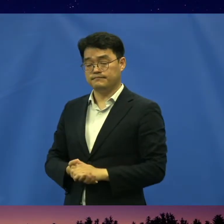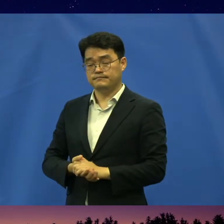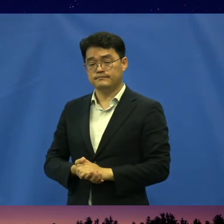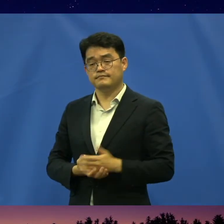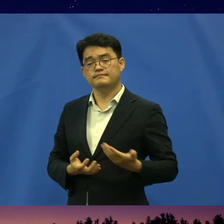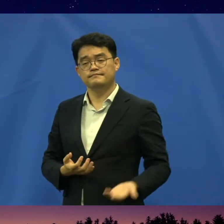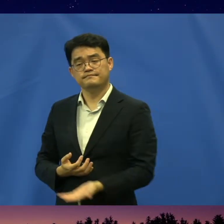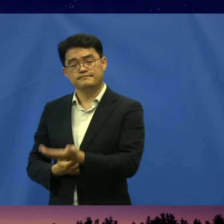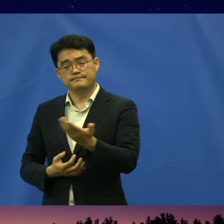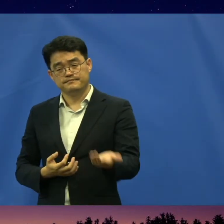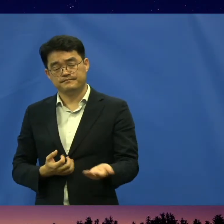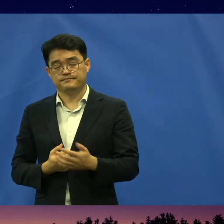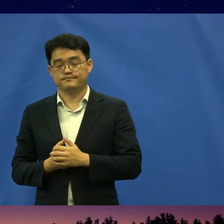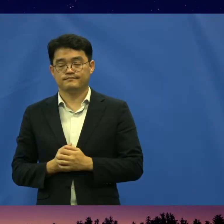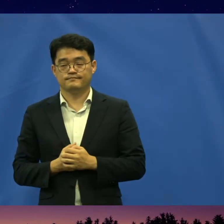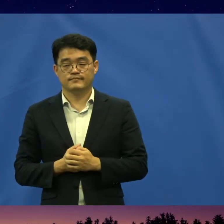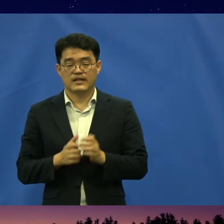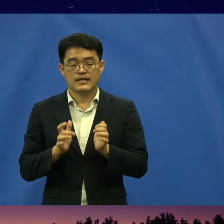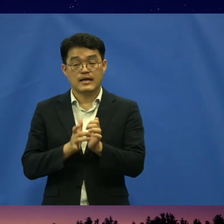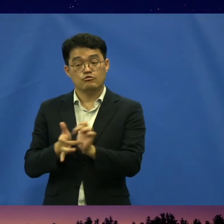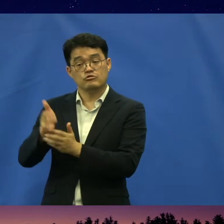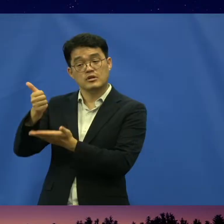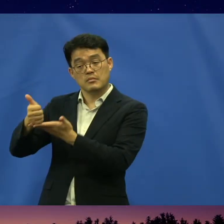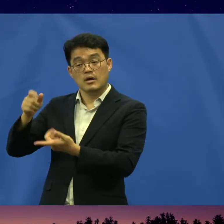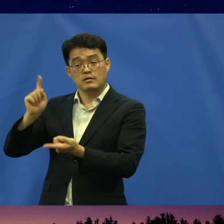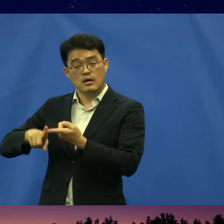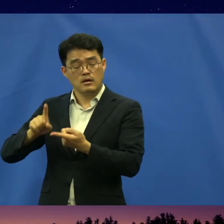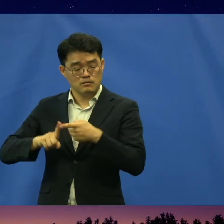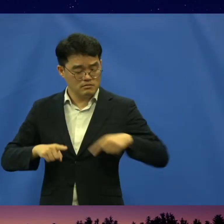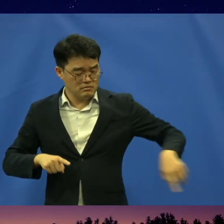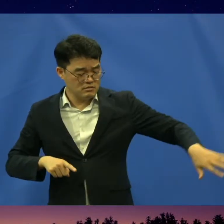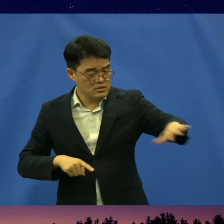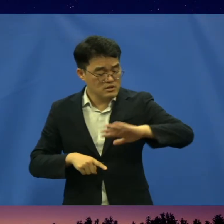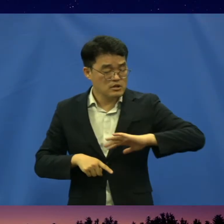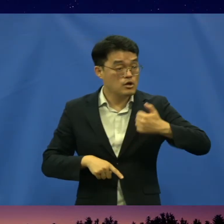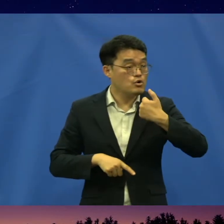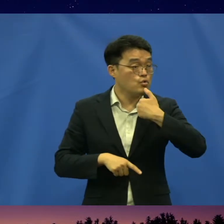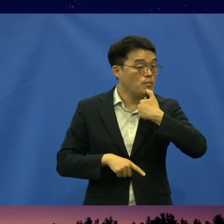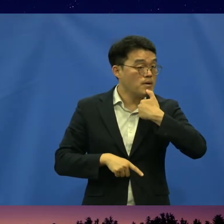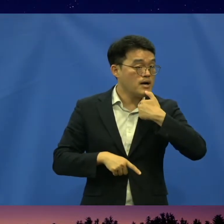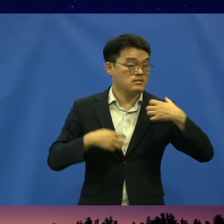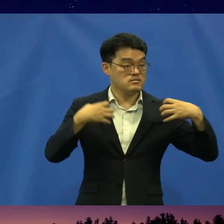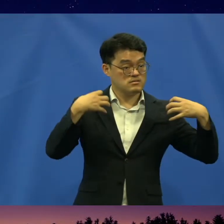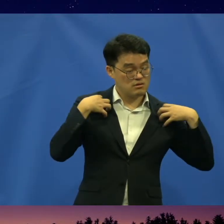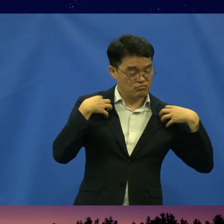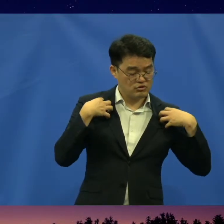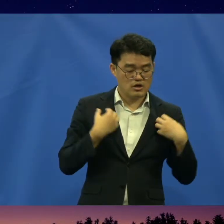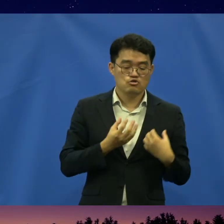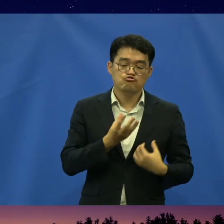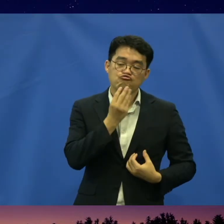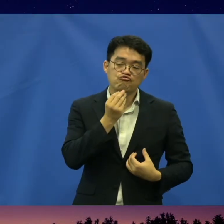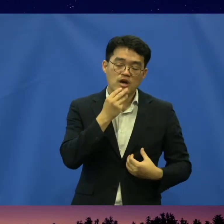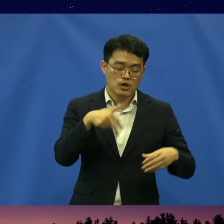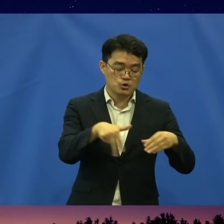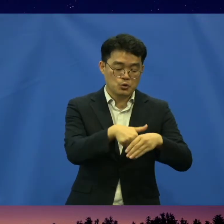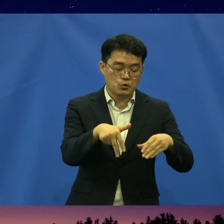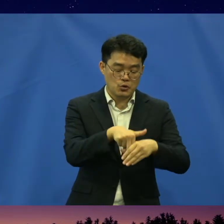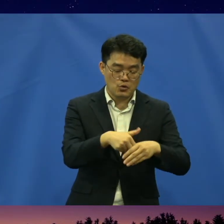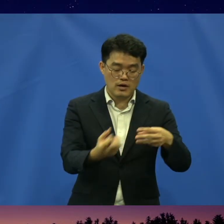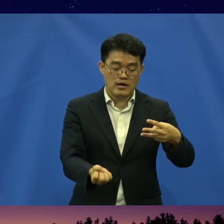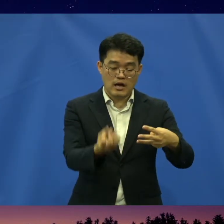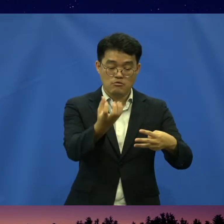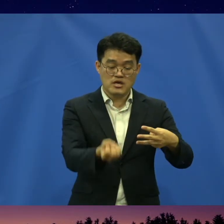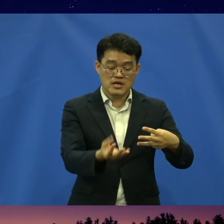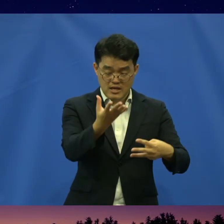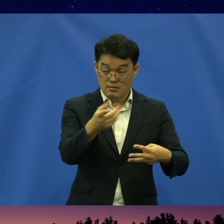말도 안 되는 얘기로 예수님에게 덮어 세우는 그죠? 로마나 유대의 종교 지도자들이 예수님에게 그